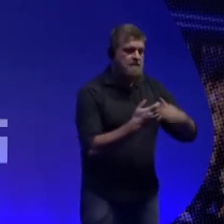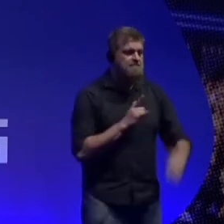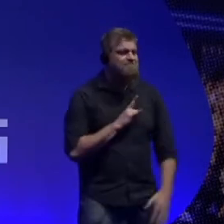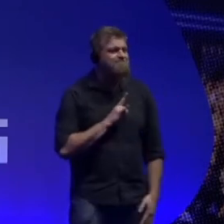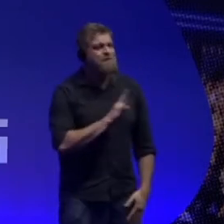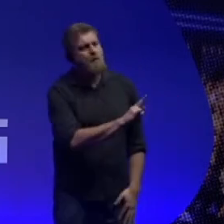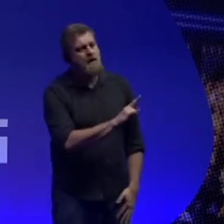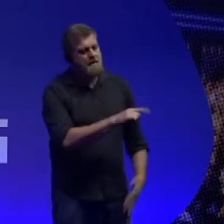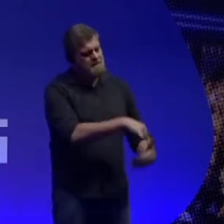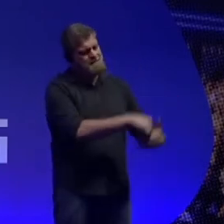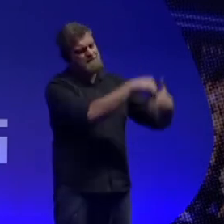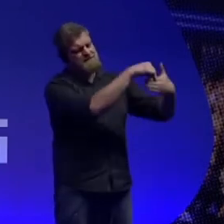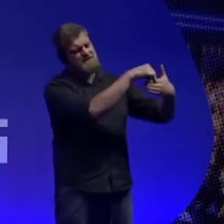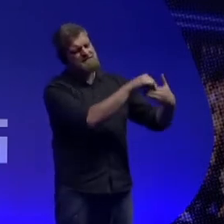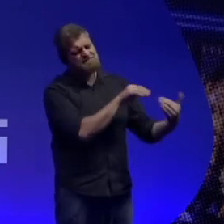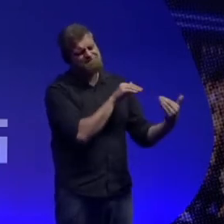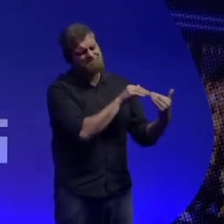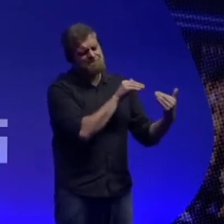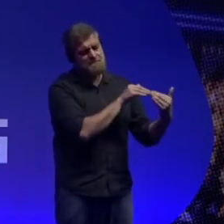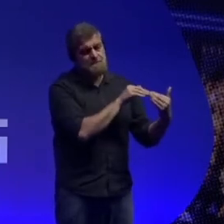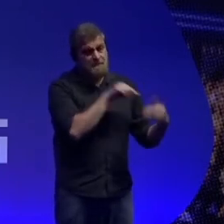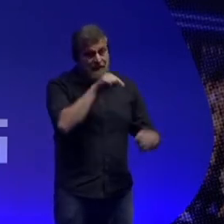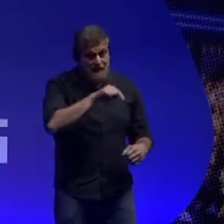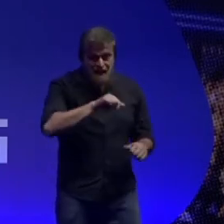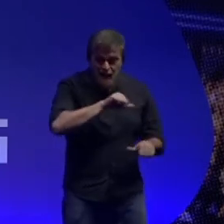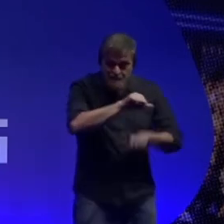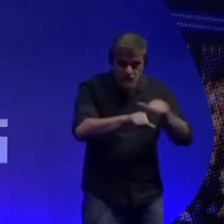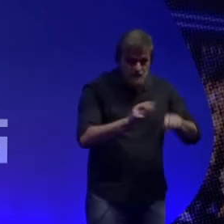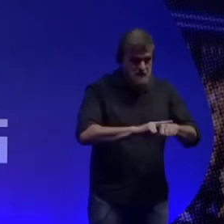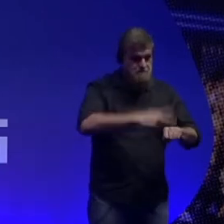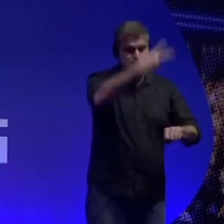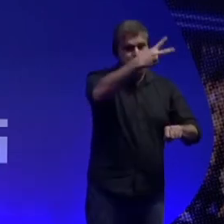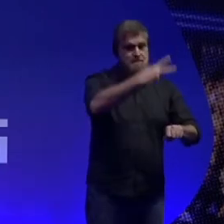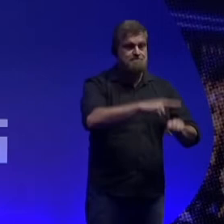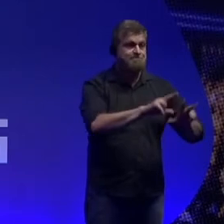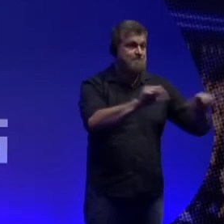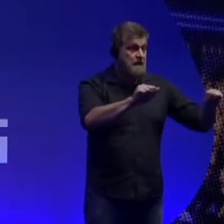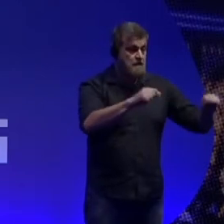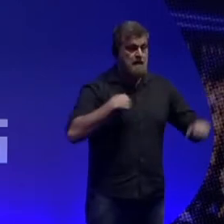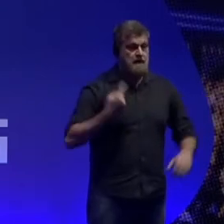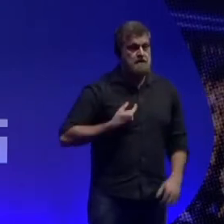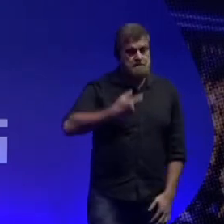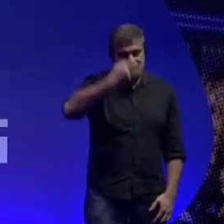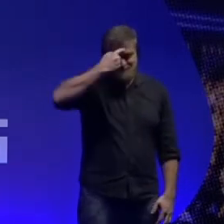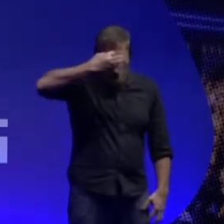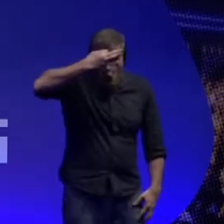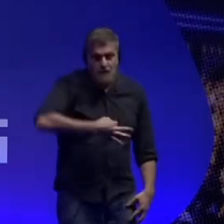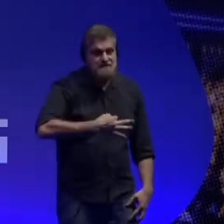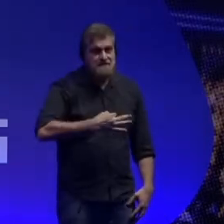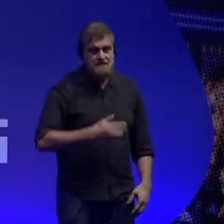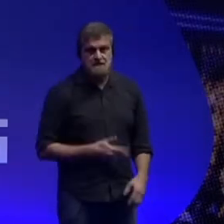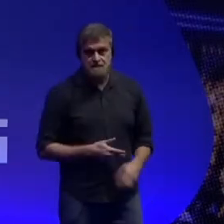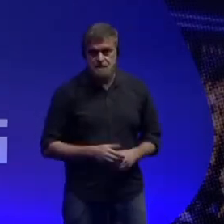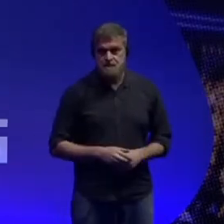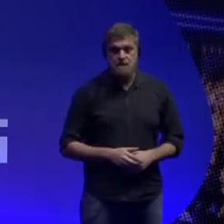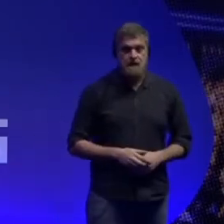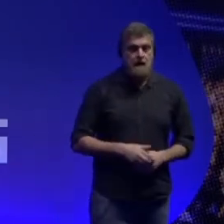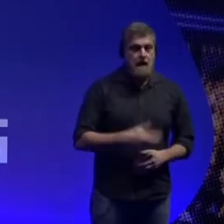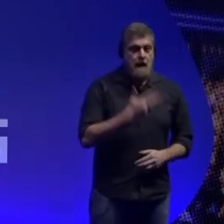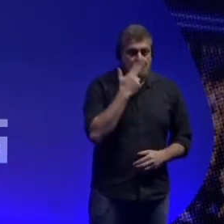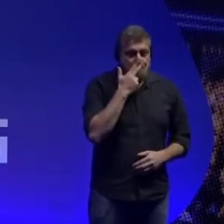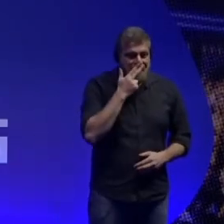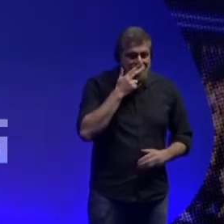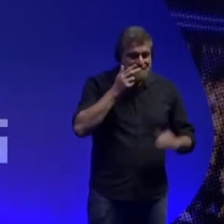liga que a gente está, mas essa mudança não vai acontecer lá dentro. E a gente precisa ter consciência disso. Então, olha só, eu falo que é cabresto. Eu chamo isso de que ele